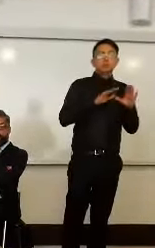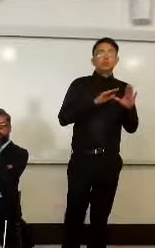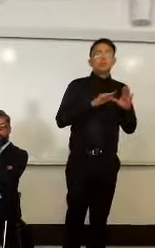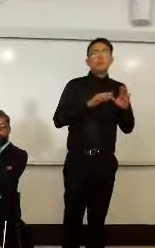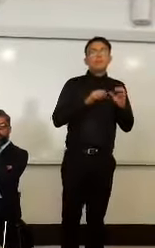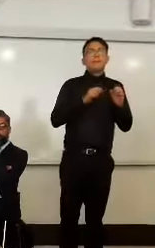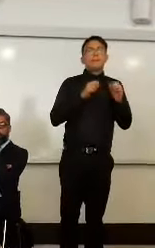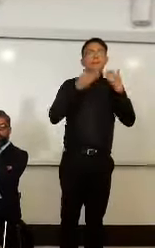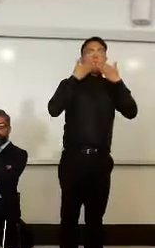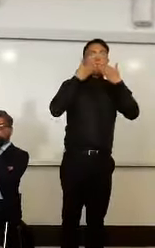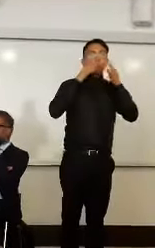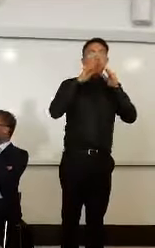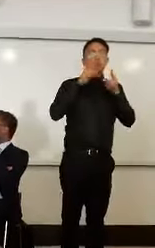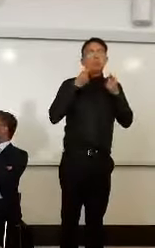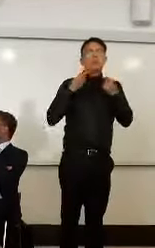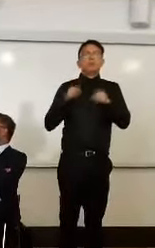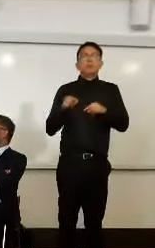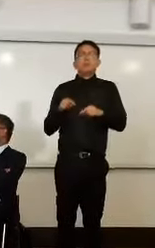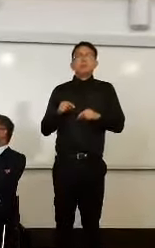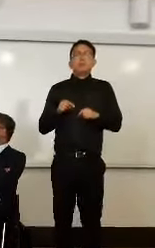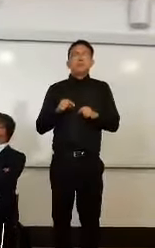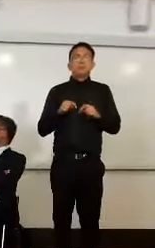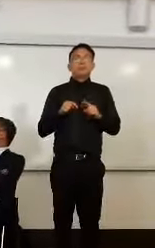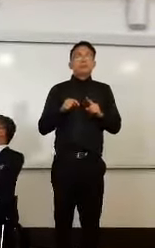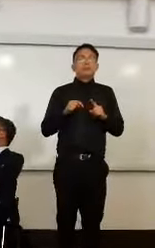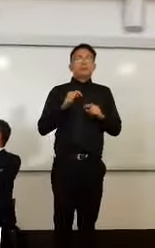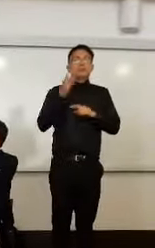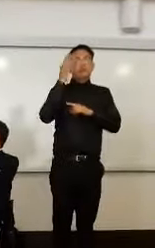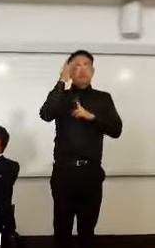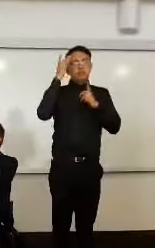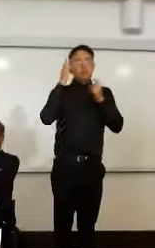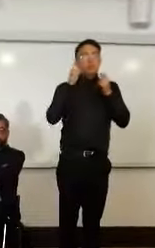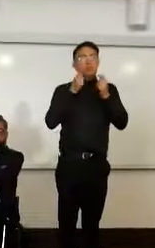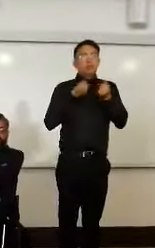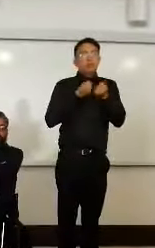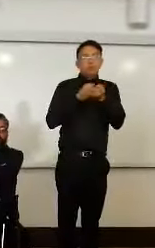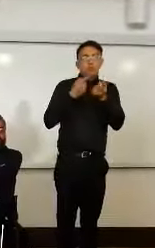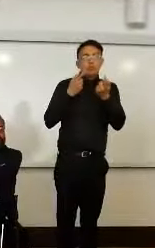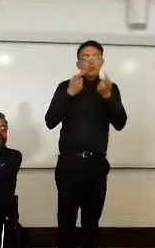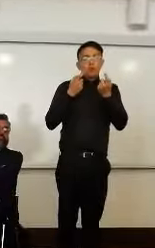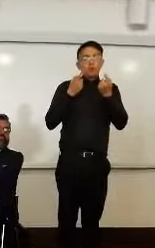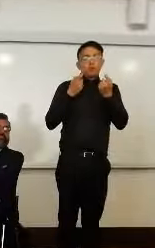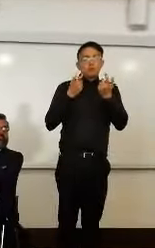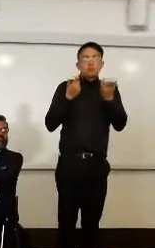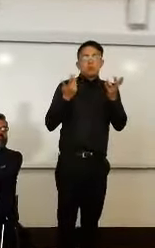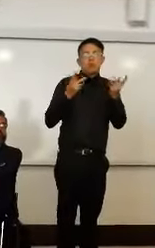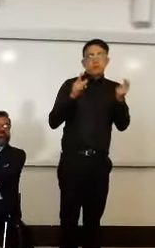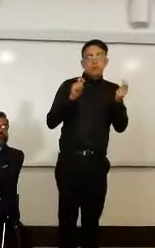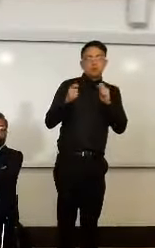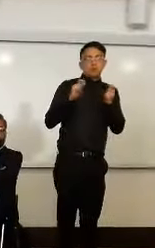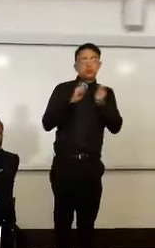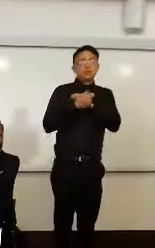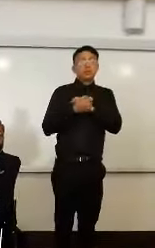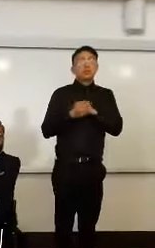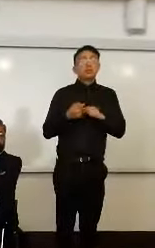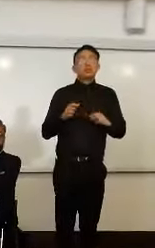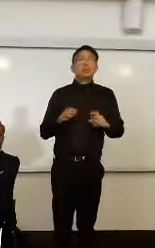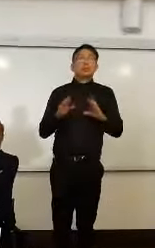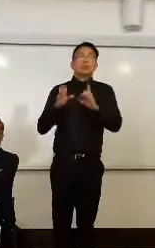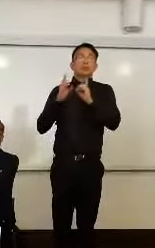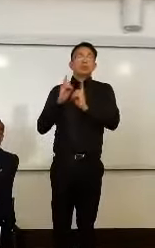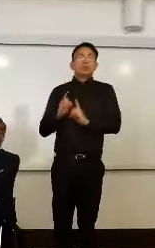sector privado, que debe garantizarse la provisión de apoyos, ajustes razonables, y en el caso específico para la toma de decisiones, pues